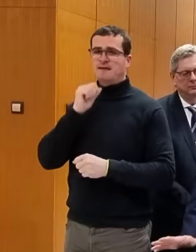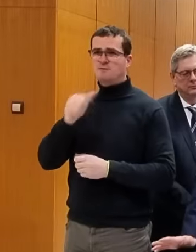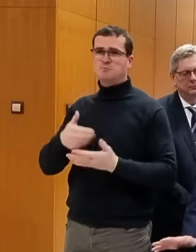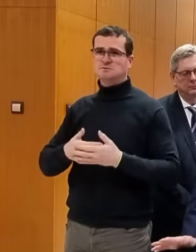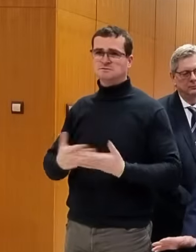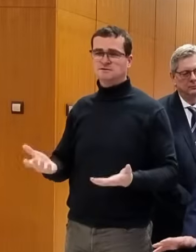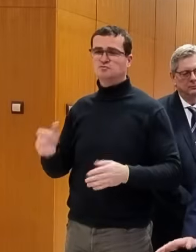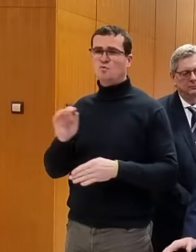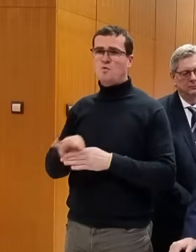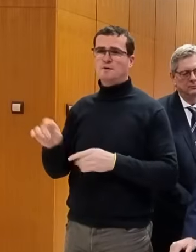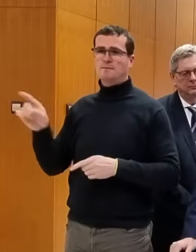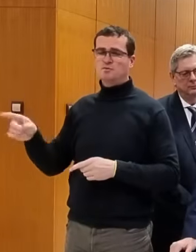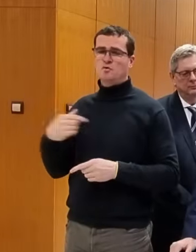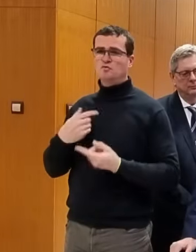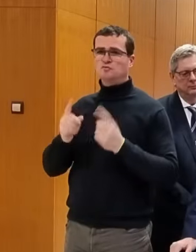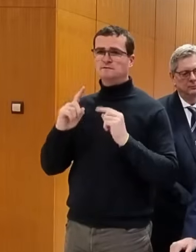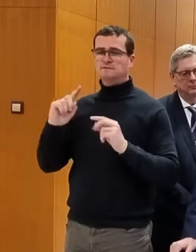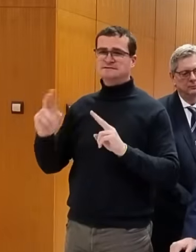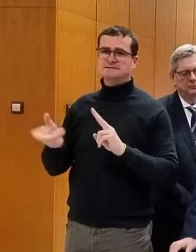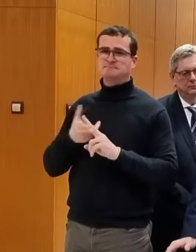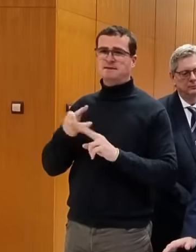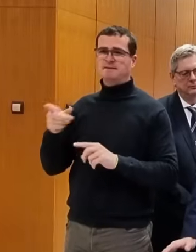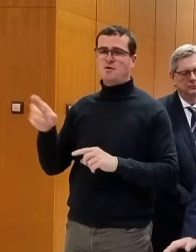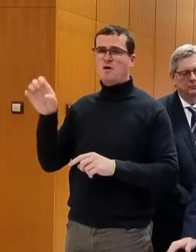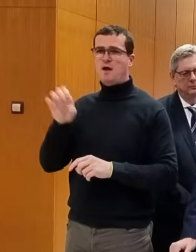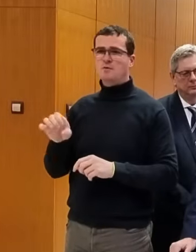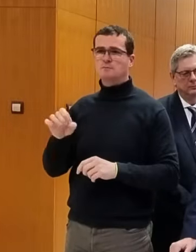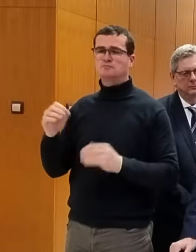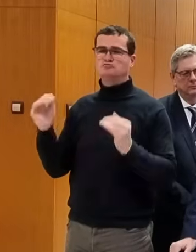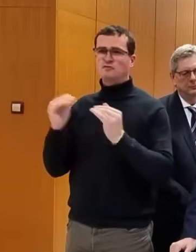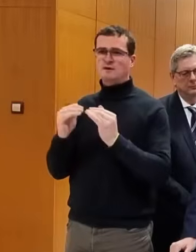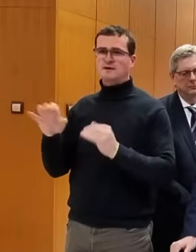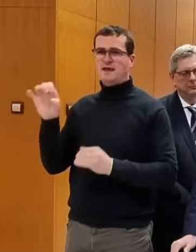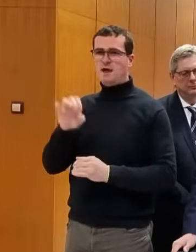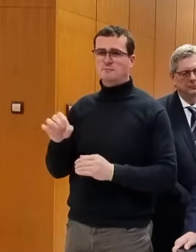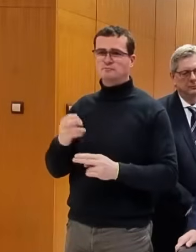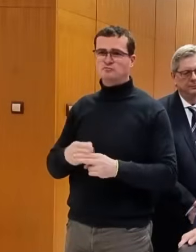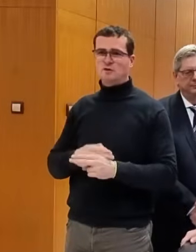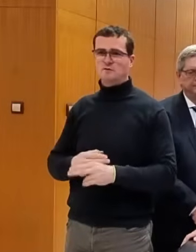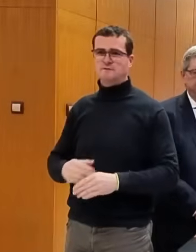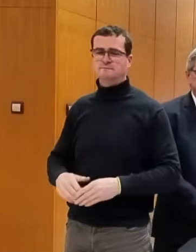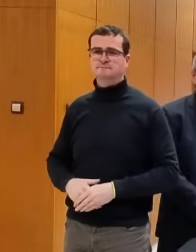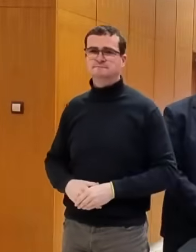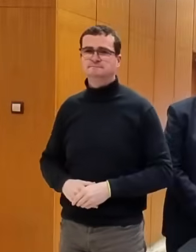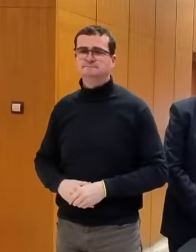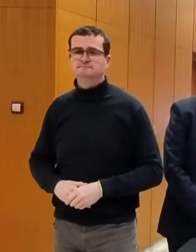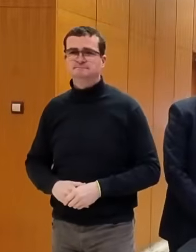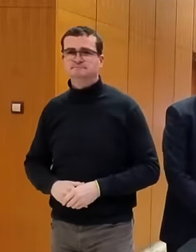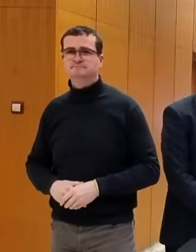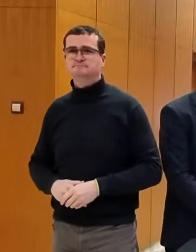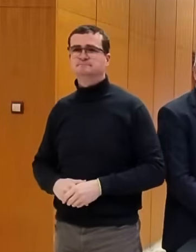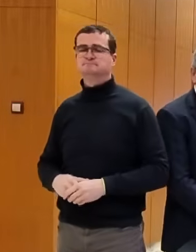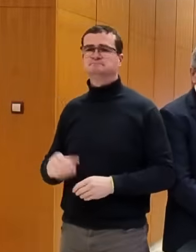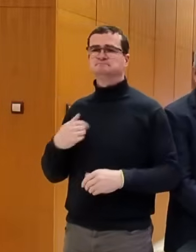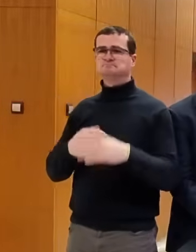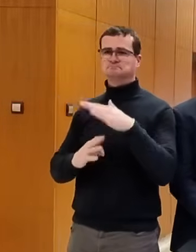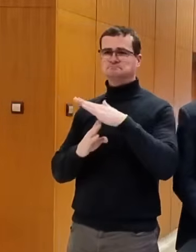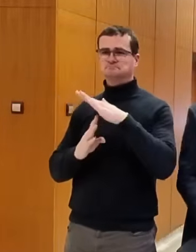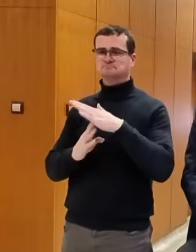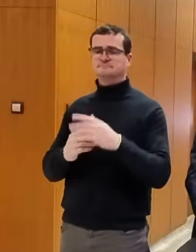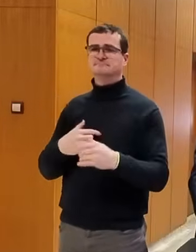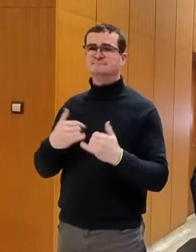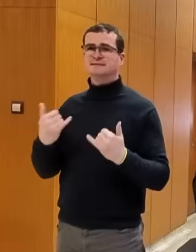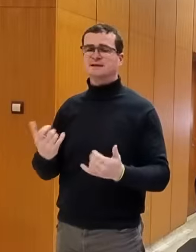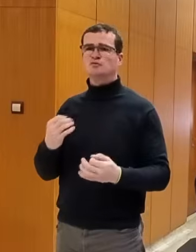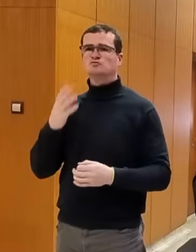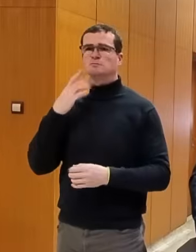vlastne vôbec nič, okrem toho, že sa Slovensko vráti do Európy štandardných európskych štátov. Pán minister, ja by som ešte takú technickú otázku, že čo